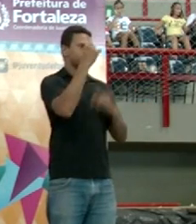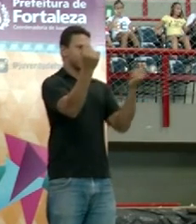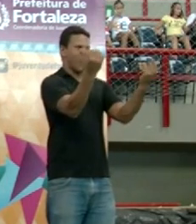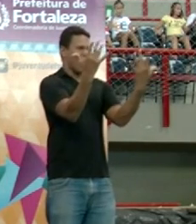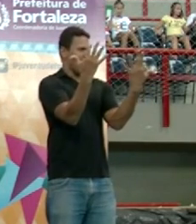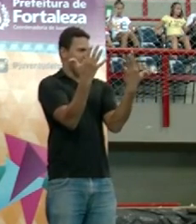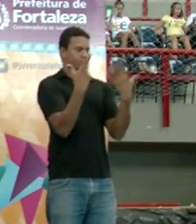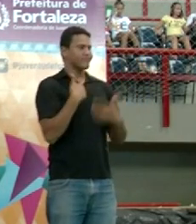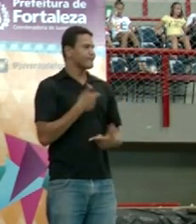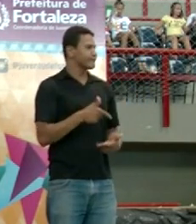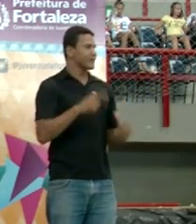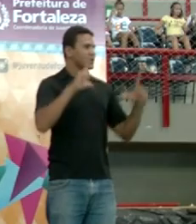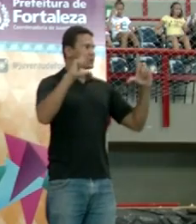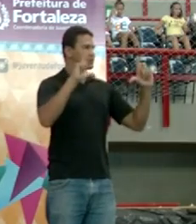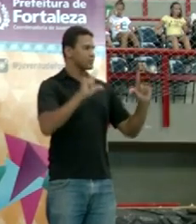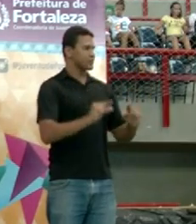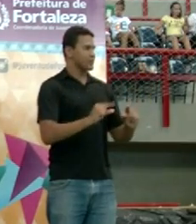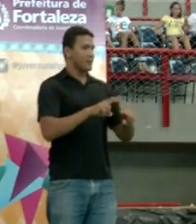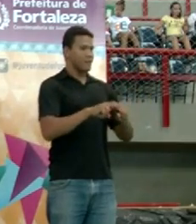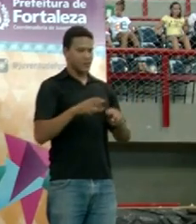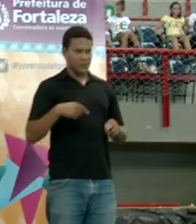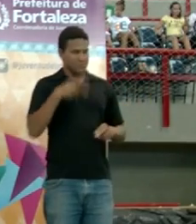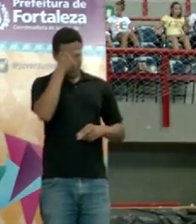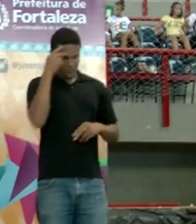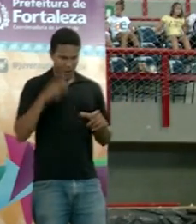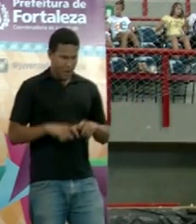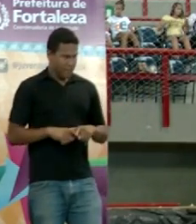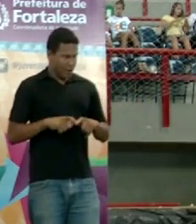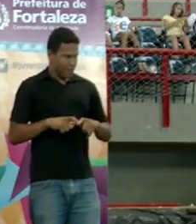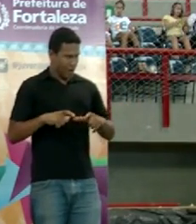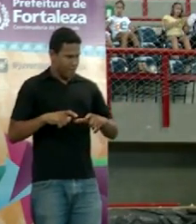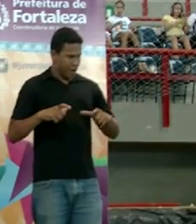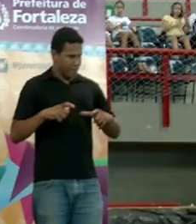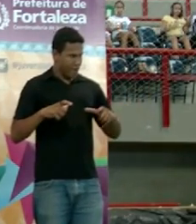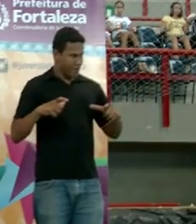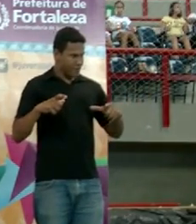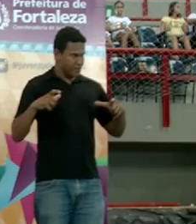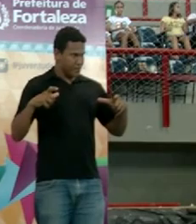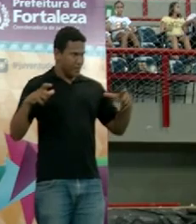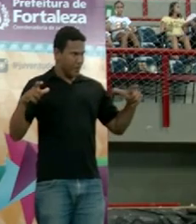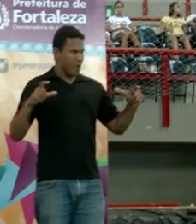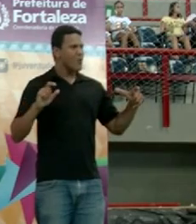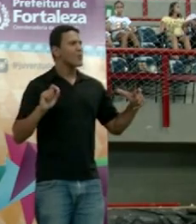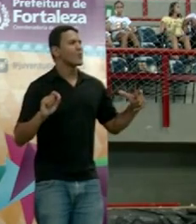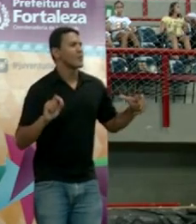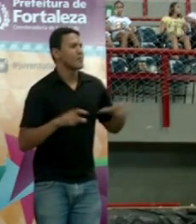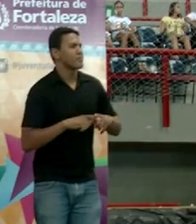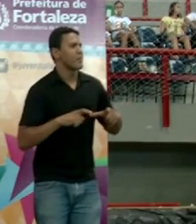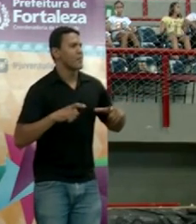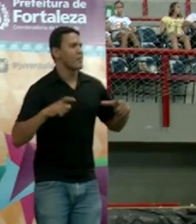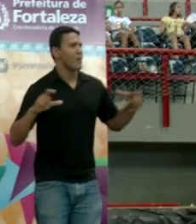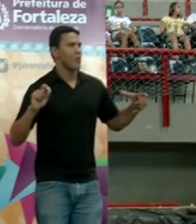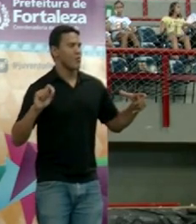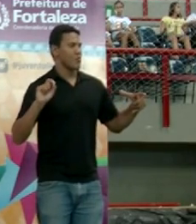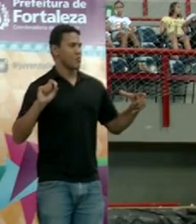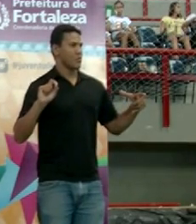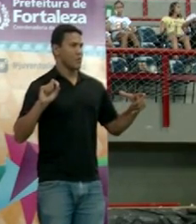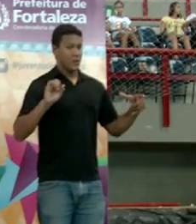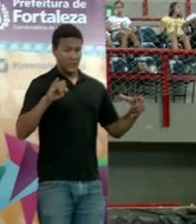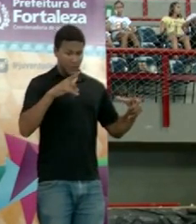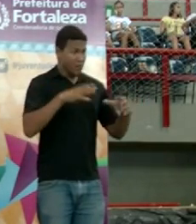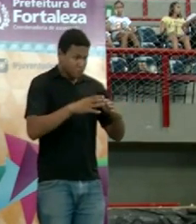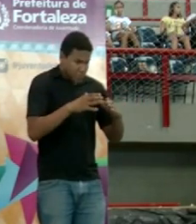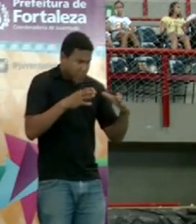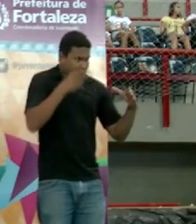crescimento populacional. E se tem um negócio que quando a população cresceu, começou a fazer, foi mais produtos alimentícios.